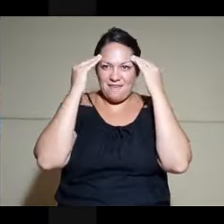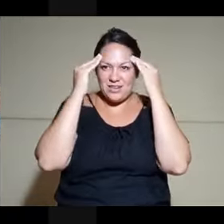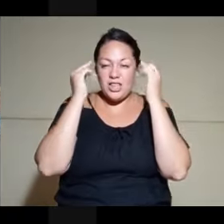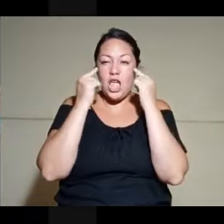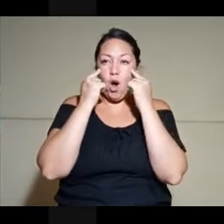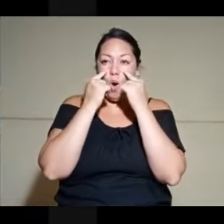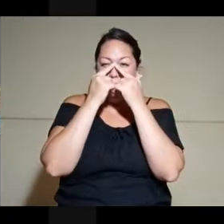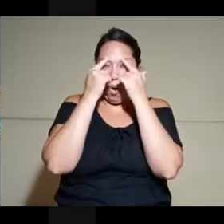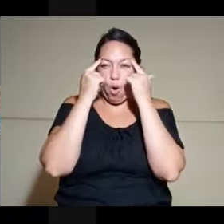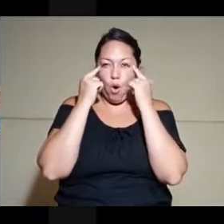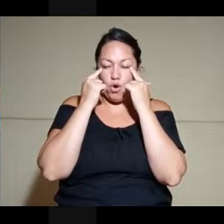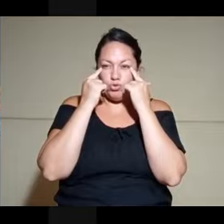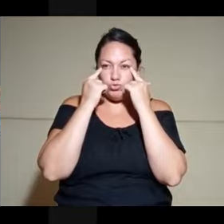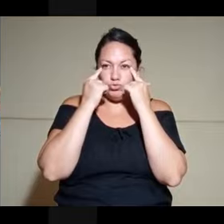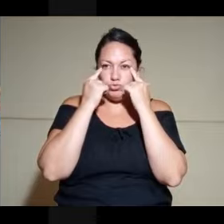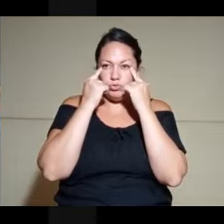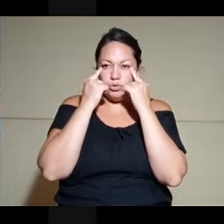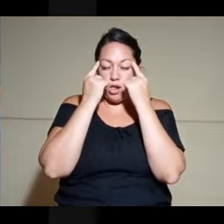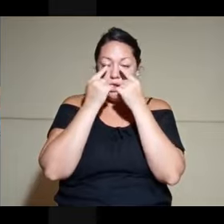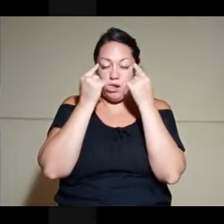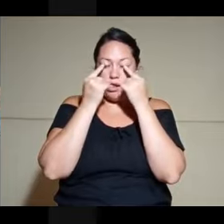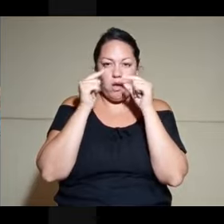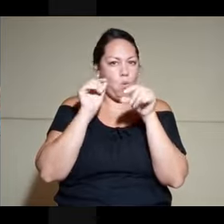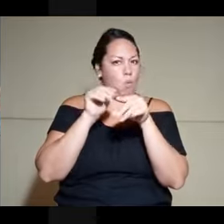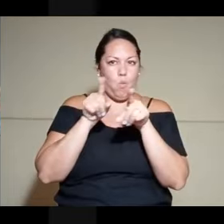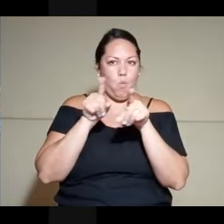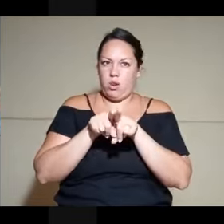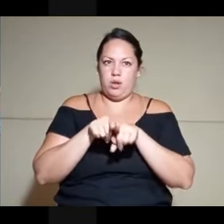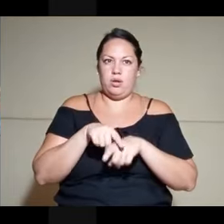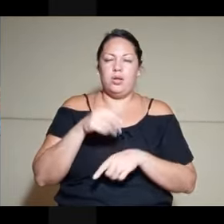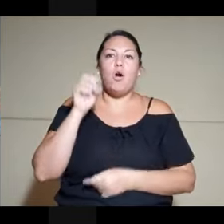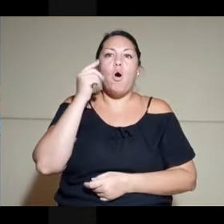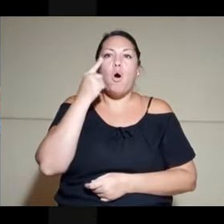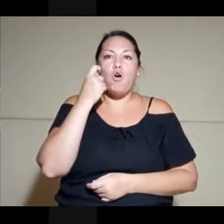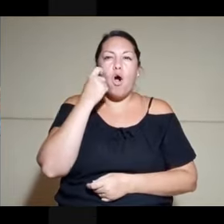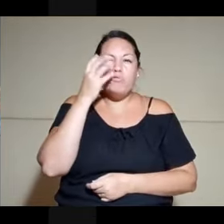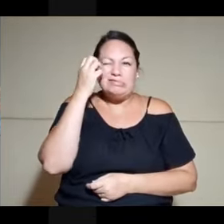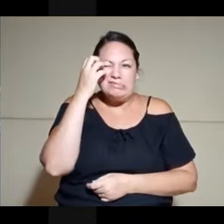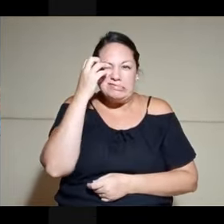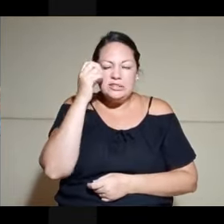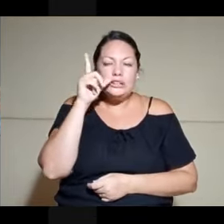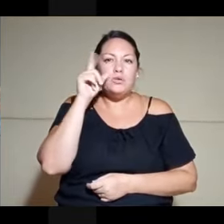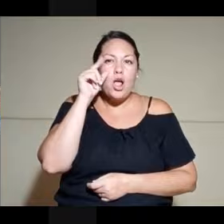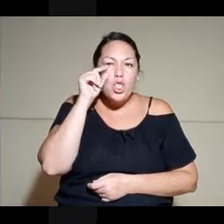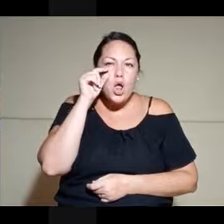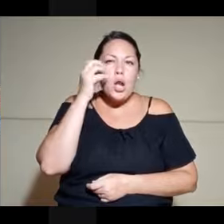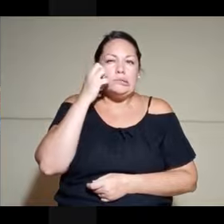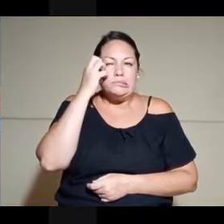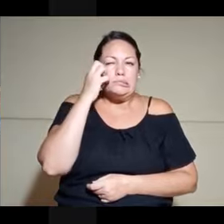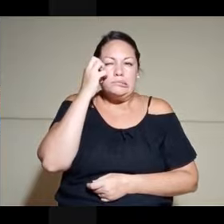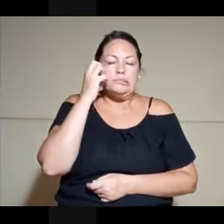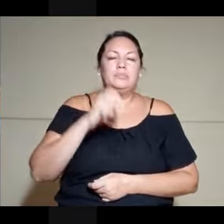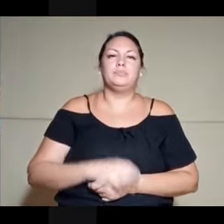arden. Porque es el que le da la sensibilidad a todo lo que es la frente y los ojos. Ojos, incluido la órbita, y